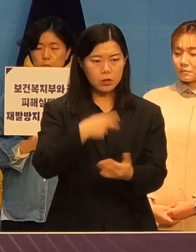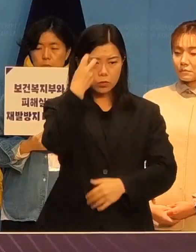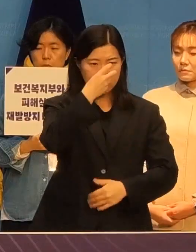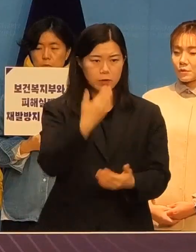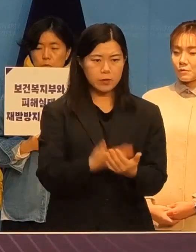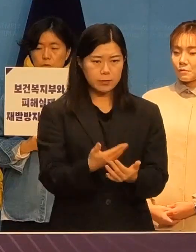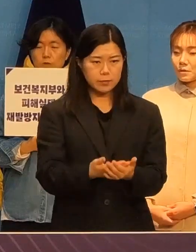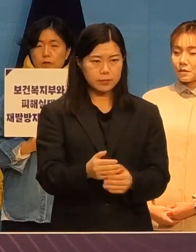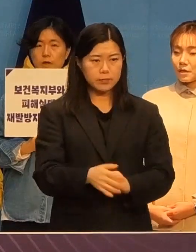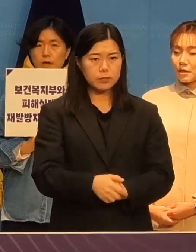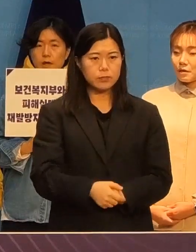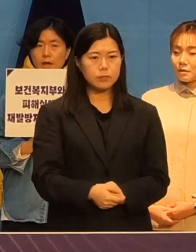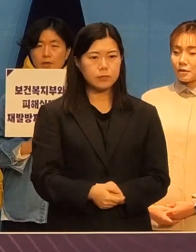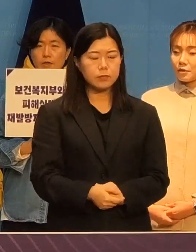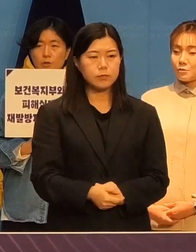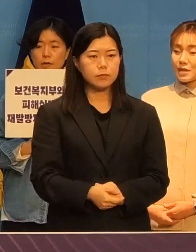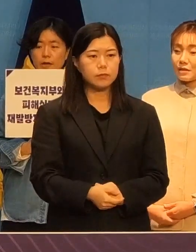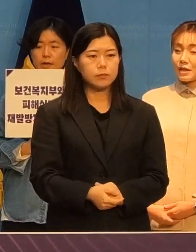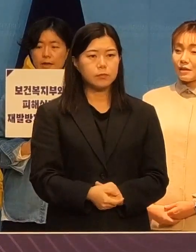조사하라.